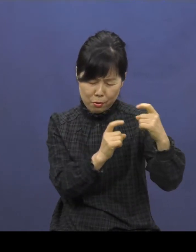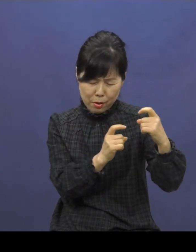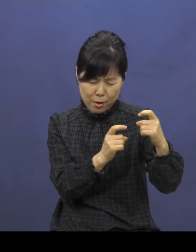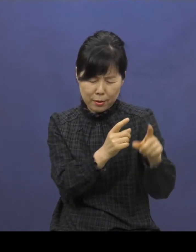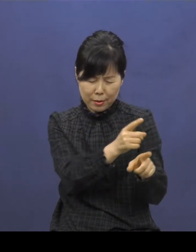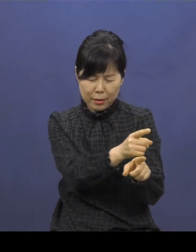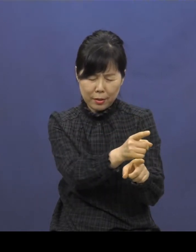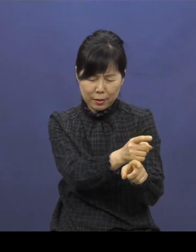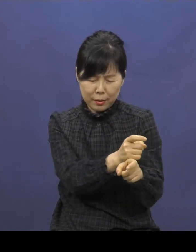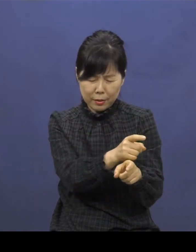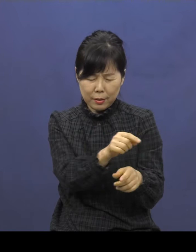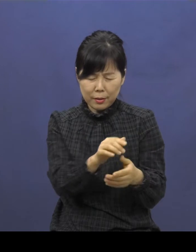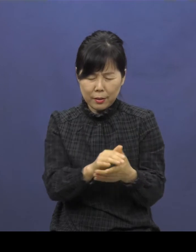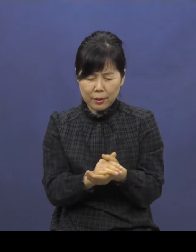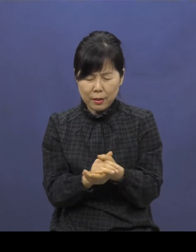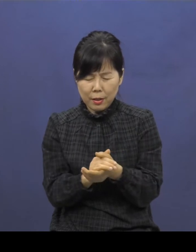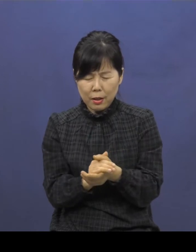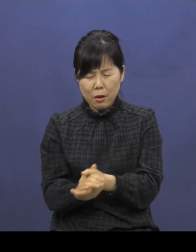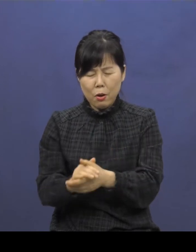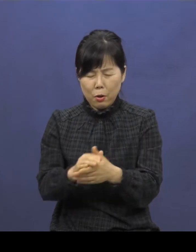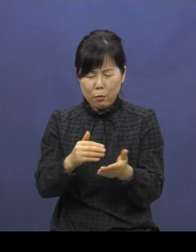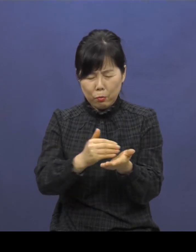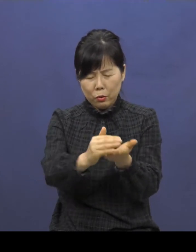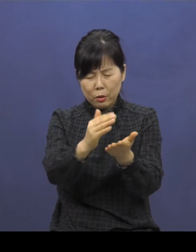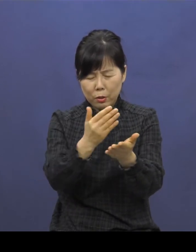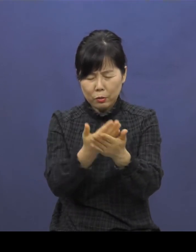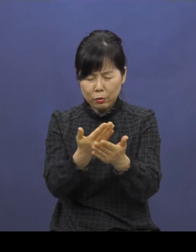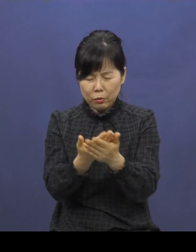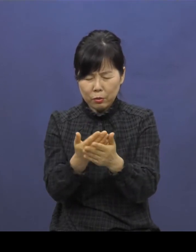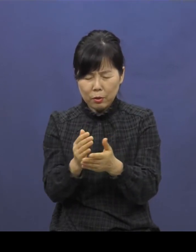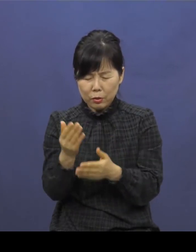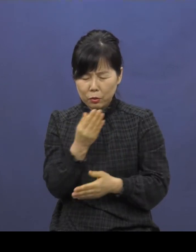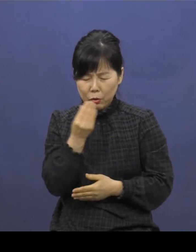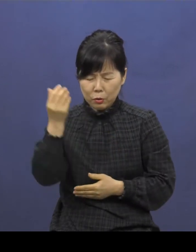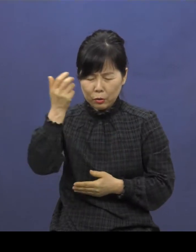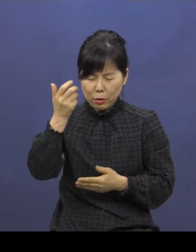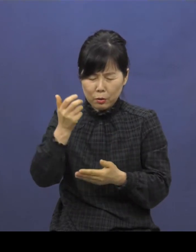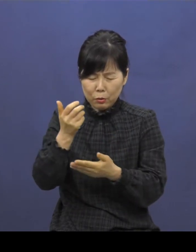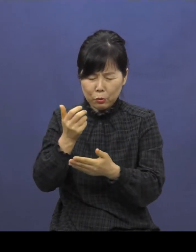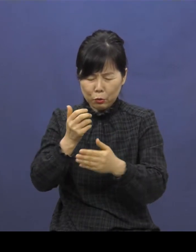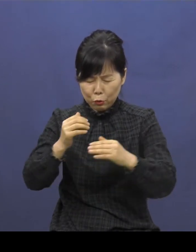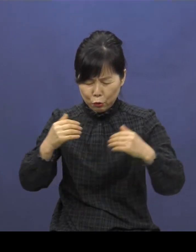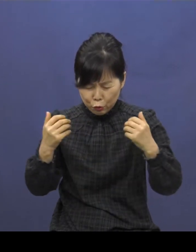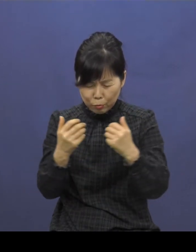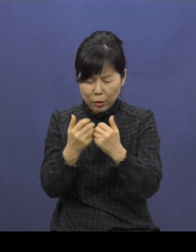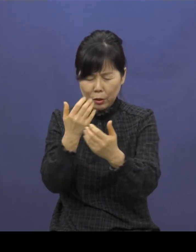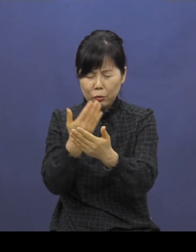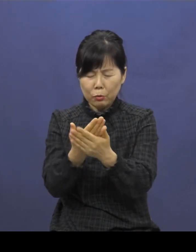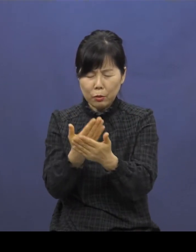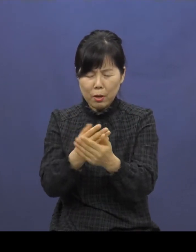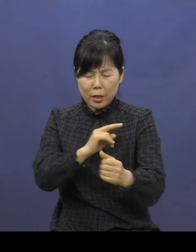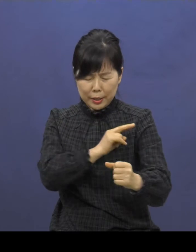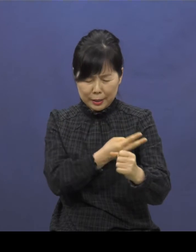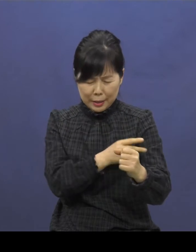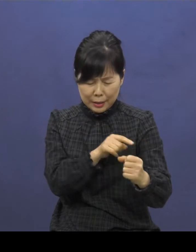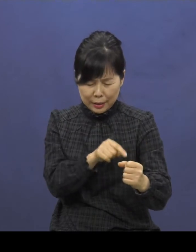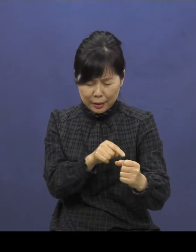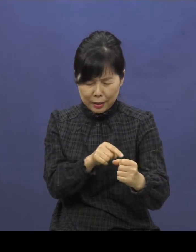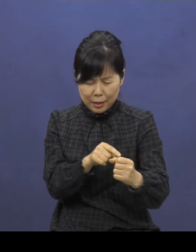영들을 물리쳐 주시고 성령의 충만함을 허락하시어 세상을 혼란케 하는 모든 이단들이 이번 사태로